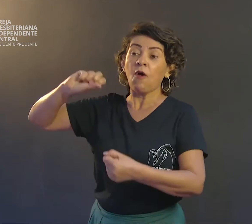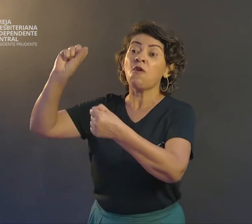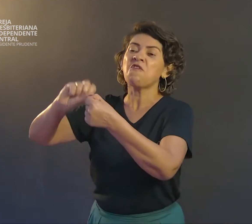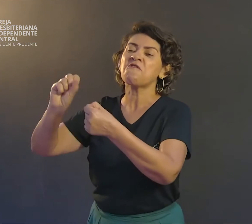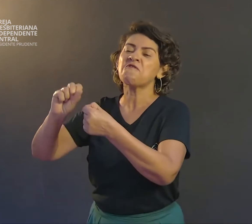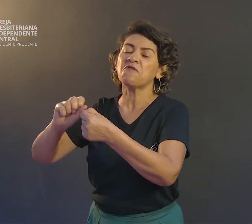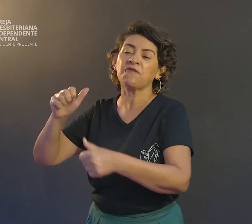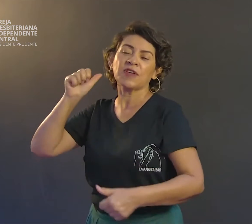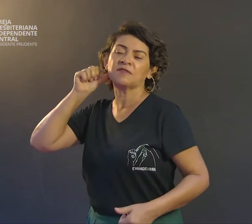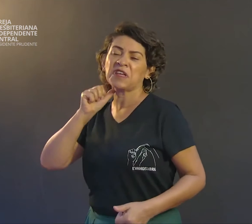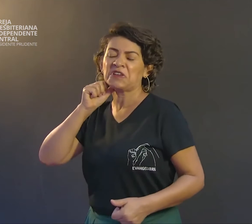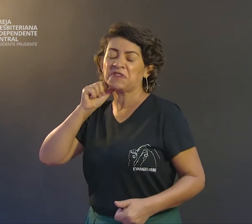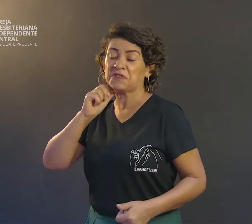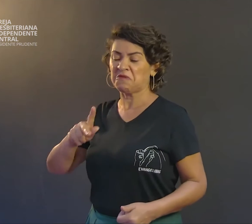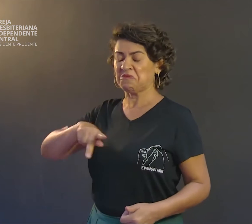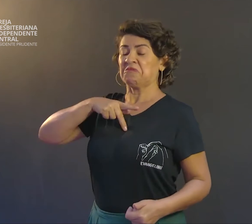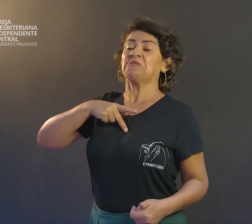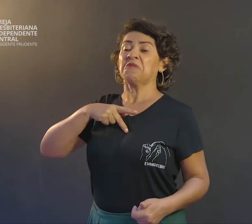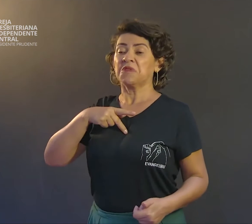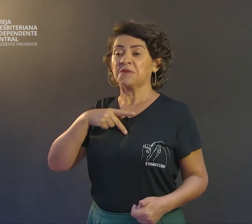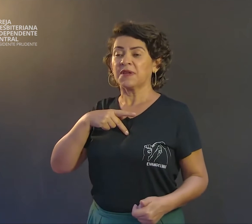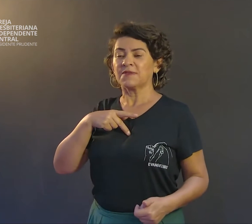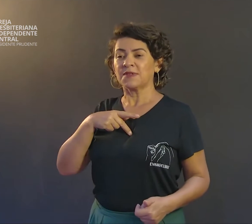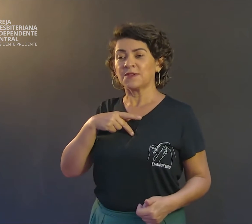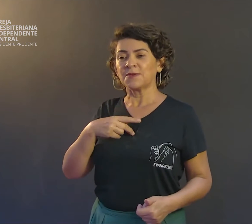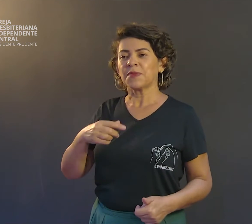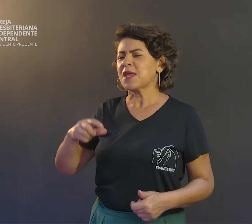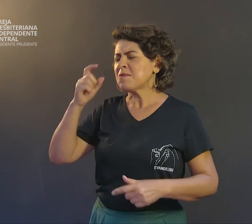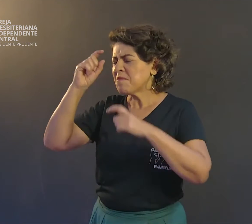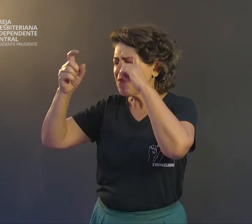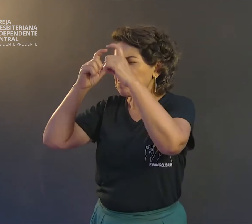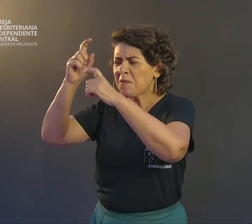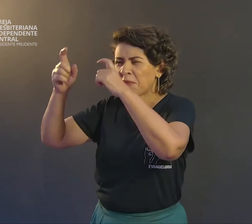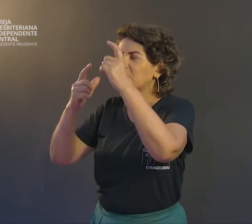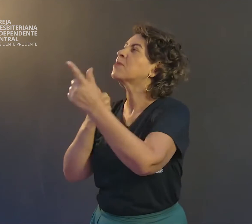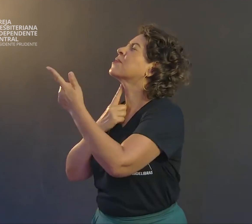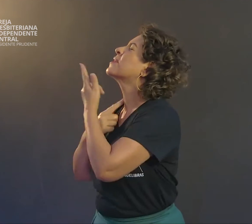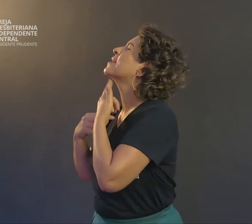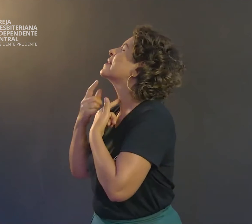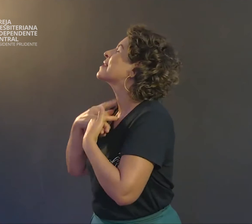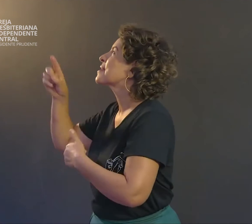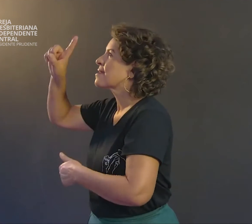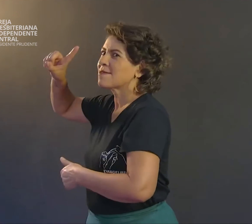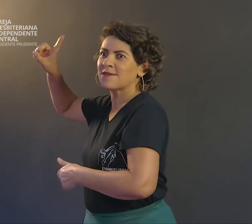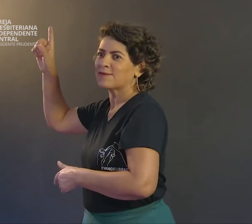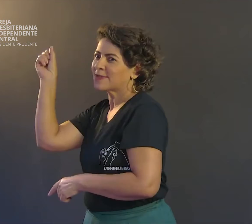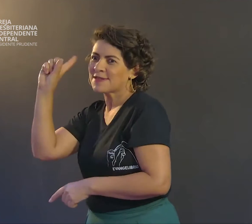Ele não se preocupou em agradar a Deus, e sim em agradar o povo. Quando